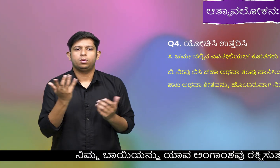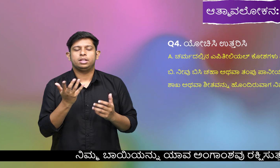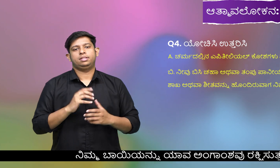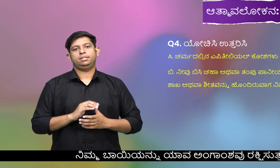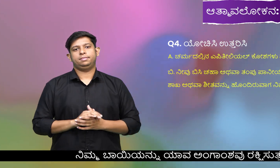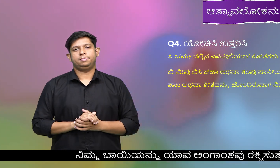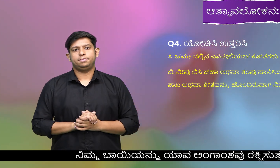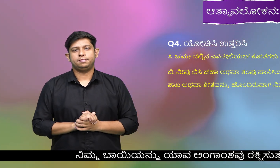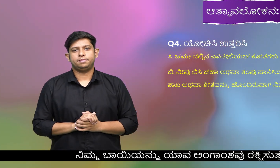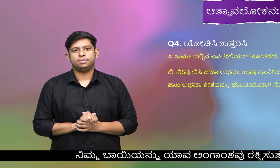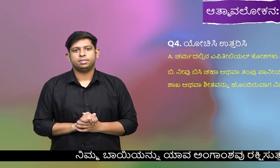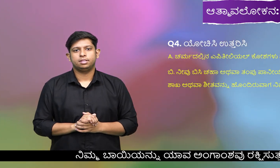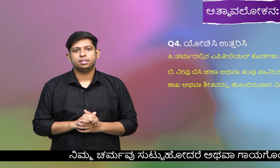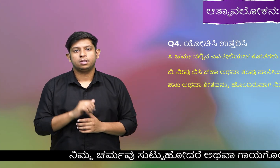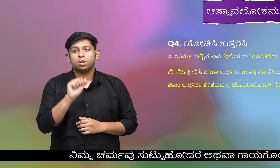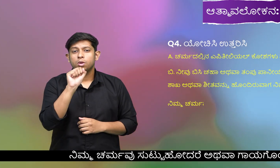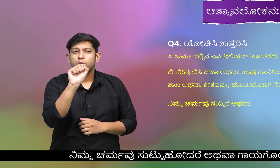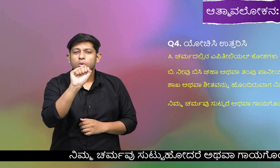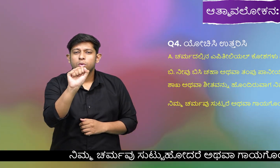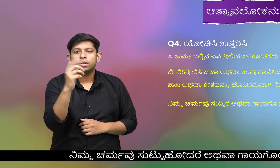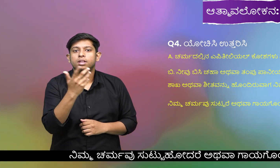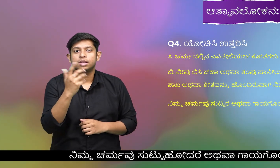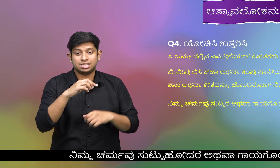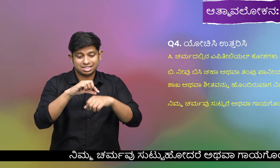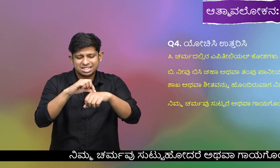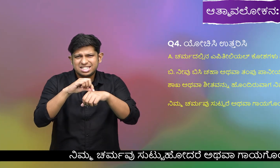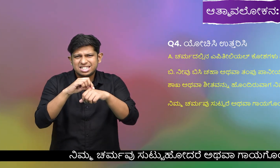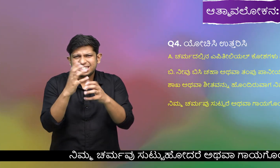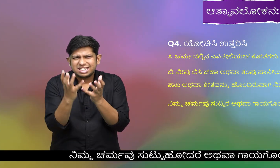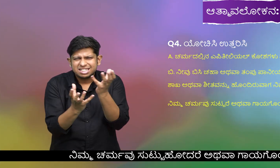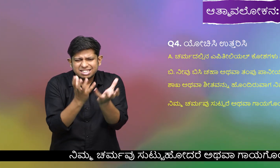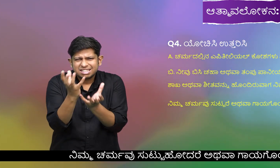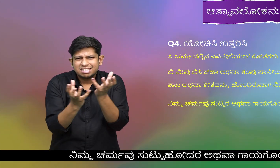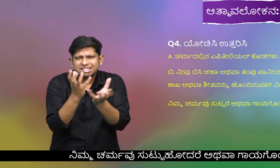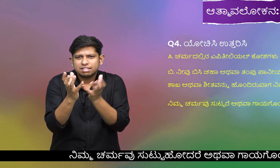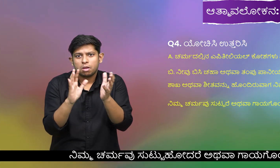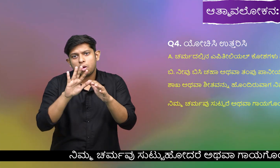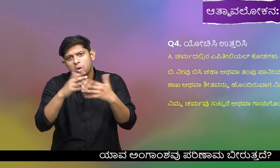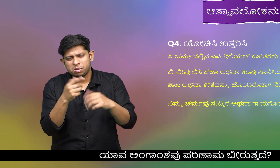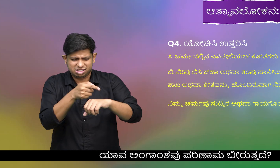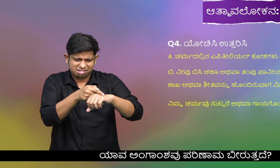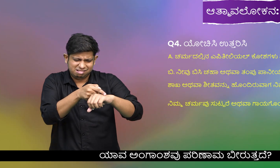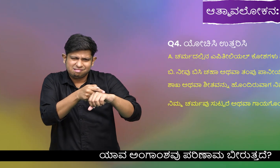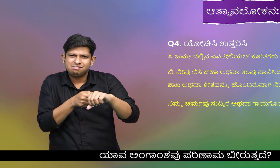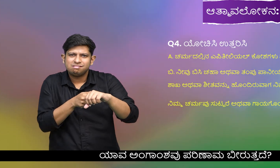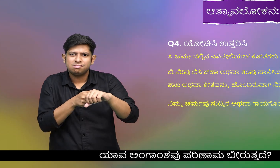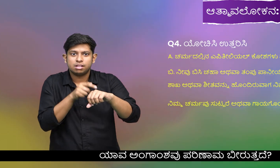ರಕ್ಷಿಸುತ್ತದೆ? ನಿಮ್ಮ ಚರ್ಮವು ಸುಟ್ಟು ಹೋದರೆ ಅಥವಾ ಗಾಯಗೊಂಡರೆ ಯಾವ ಅಂಗಾಂಶವು